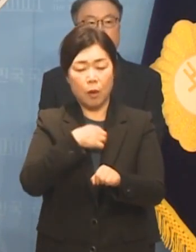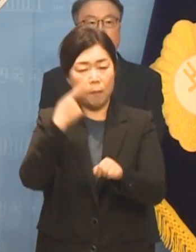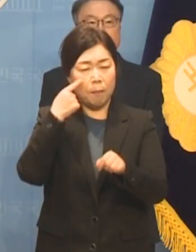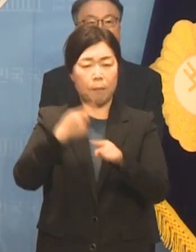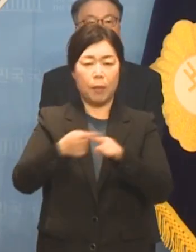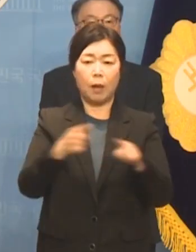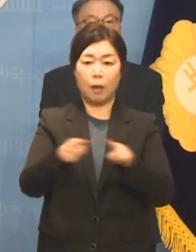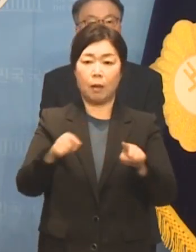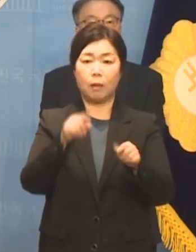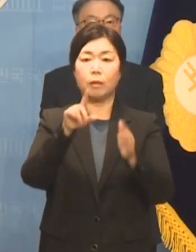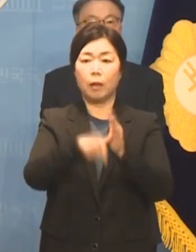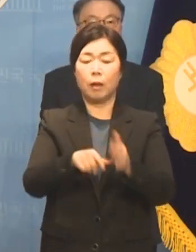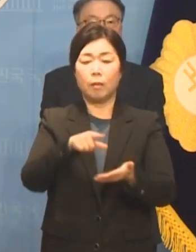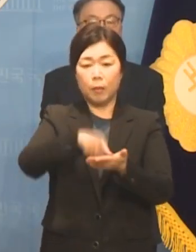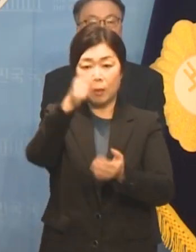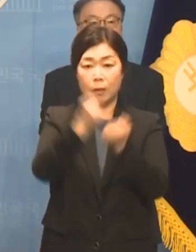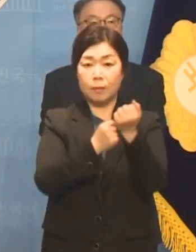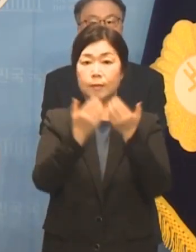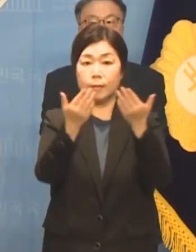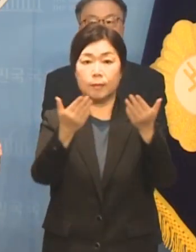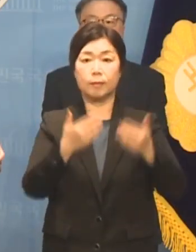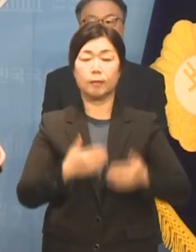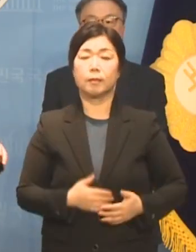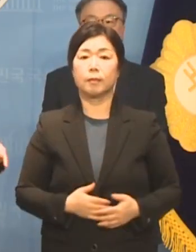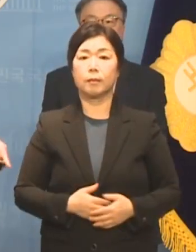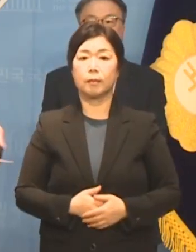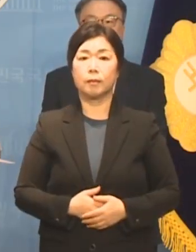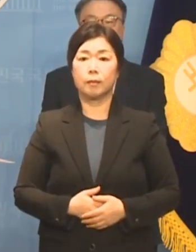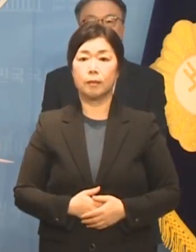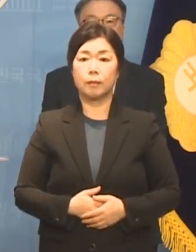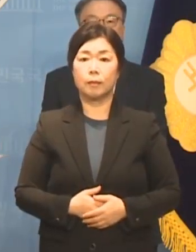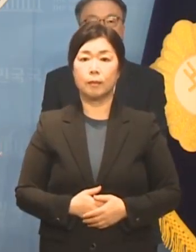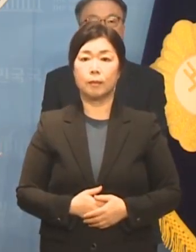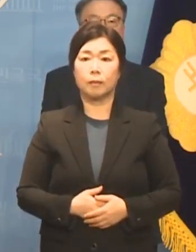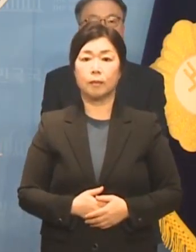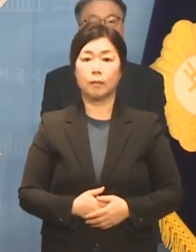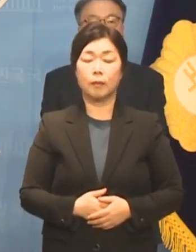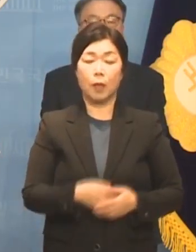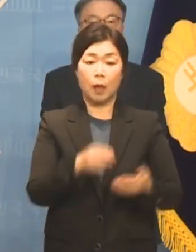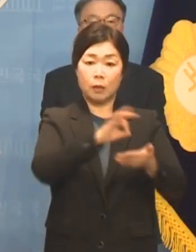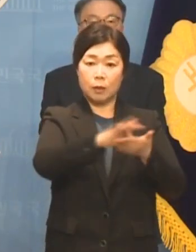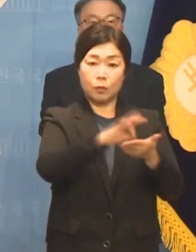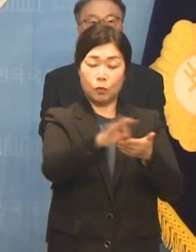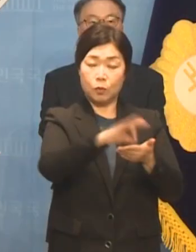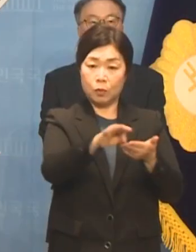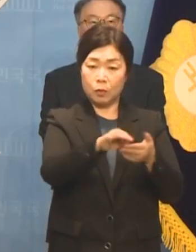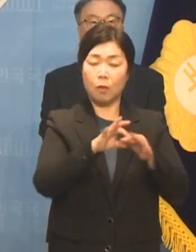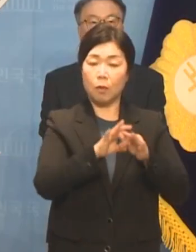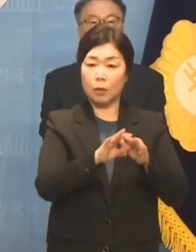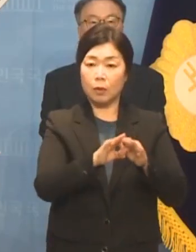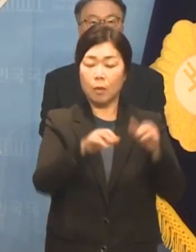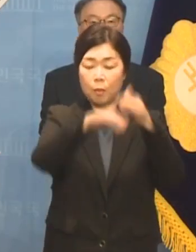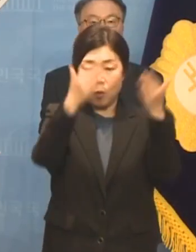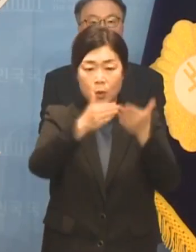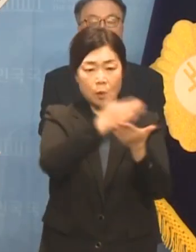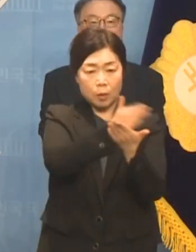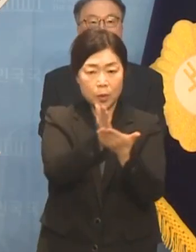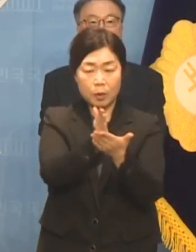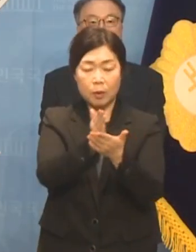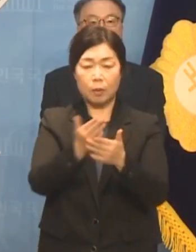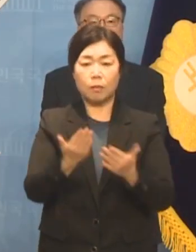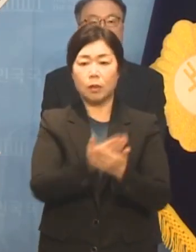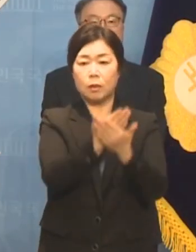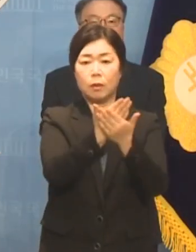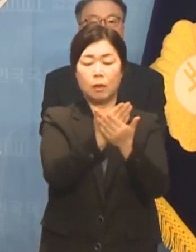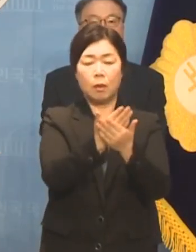파악하였는데 이를 간략히 말씀드리겠습니다. 우선 지출과 관련하여 모든 항목의 성장이